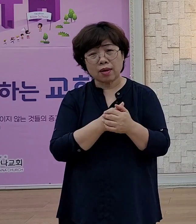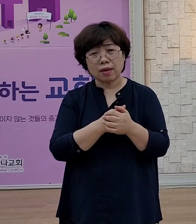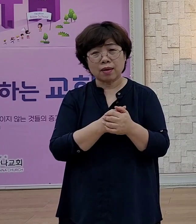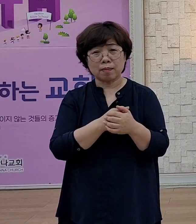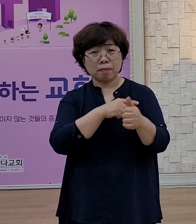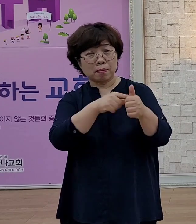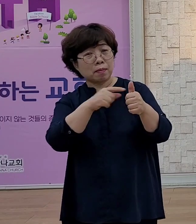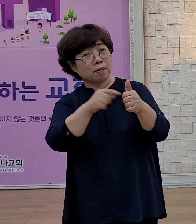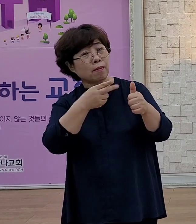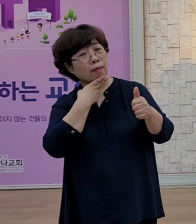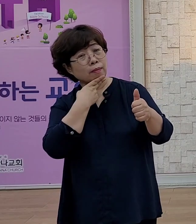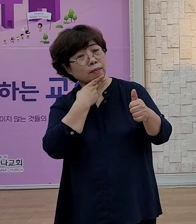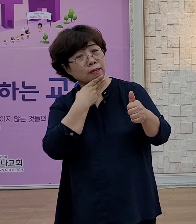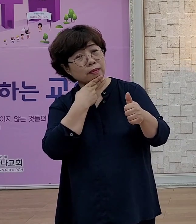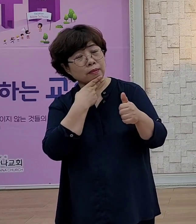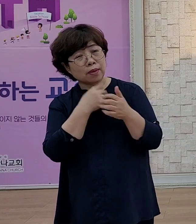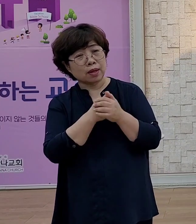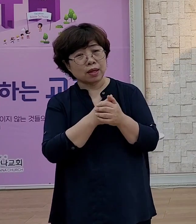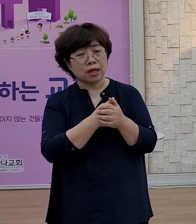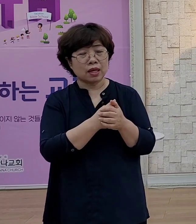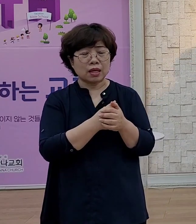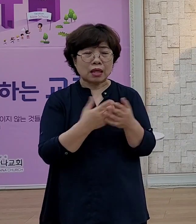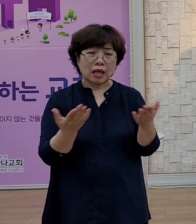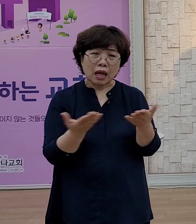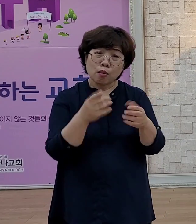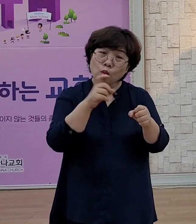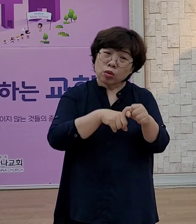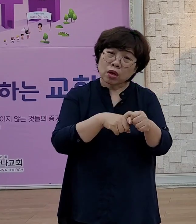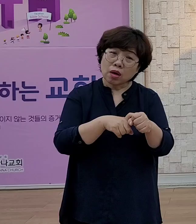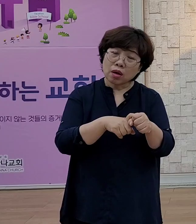잘리고 돈 벌고 다니는 게 그게 목적이냐고.